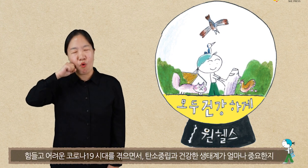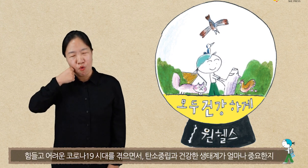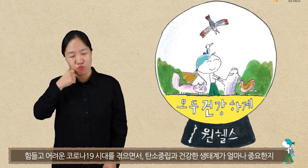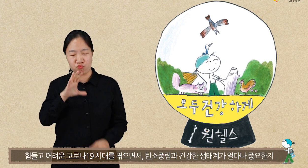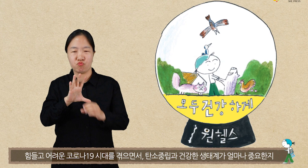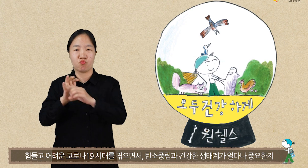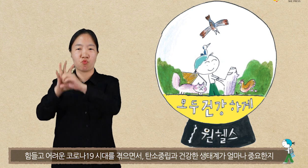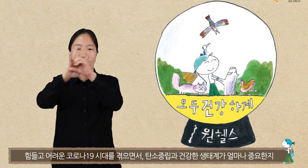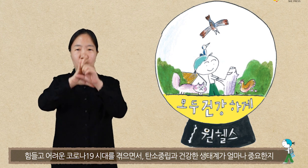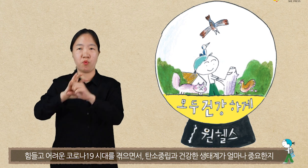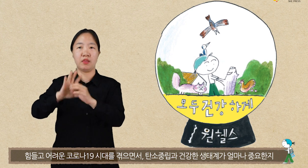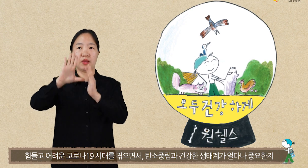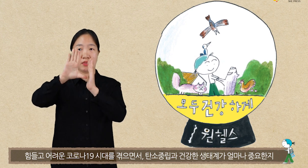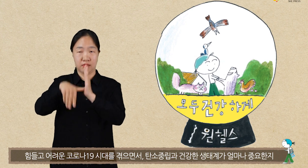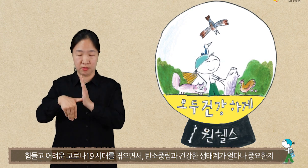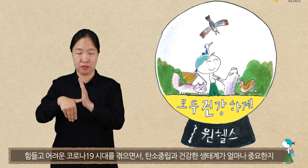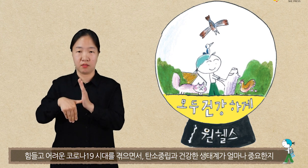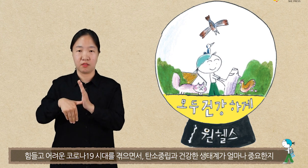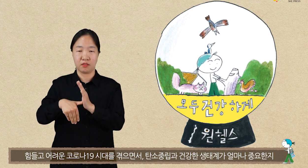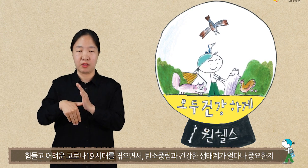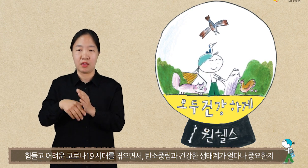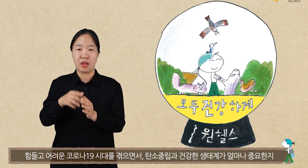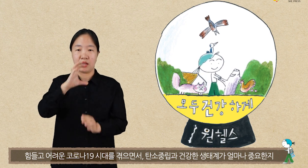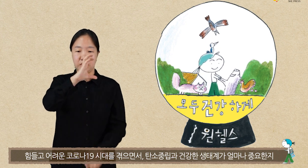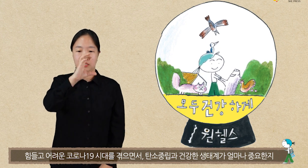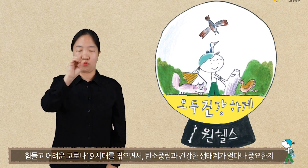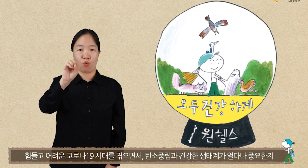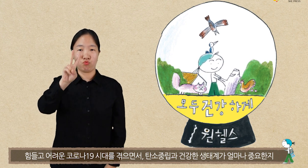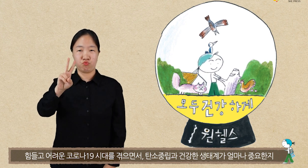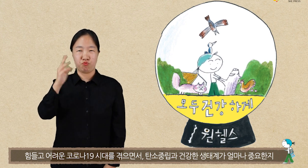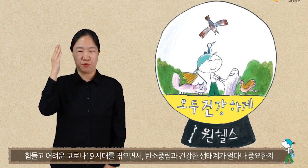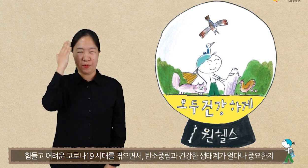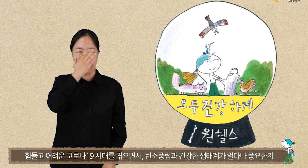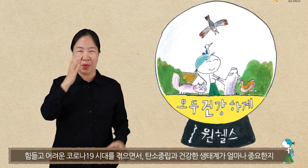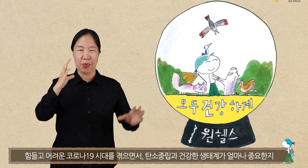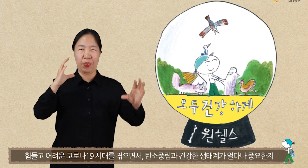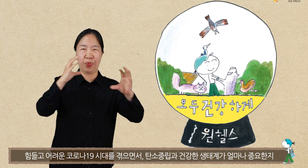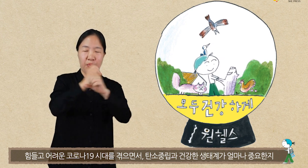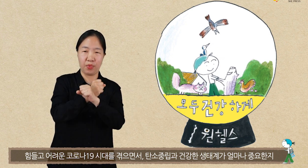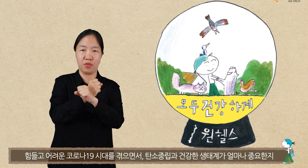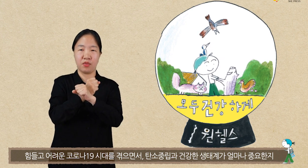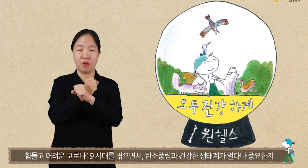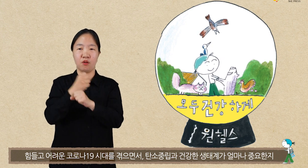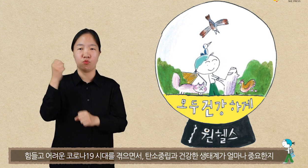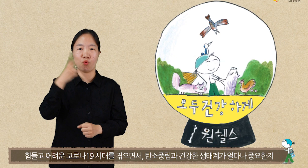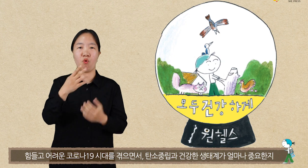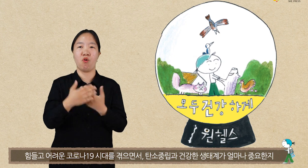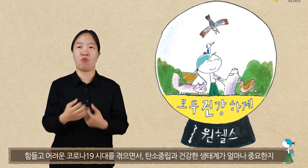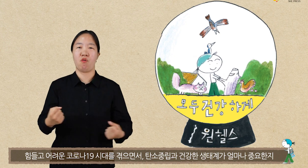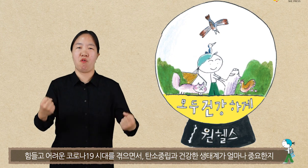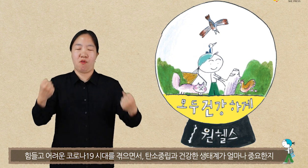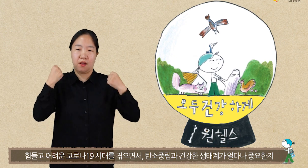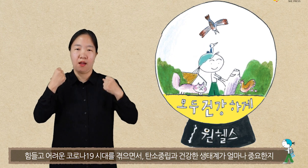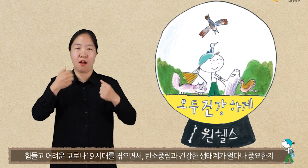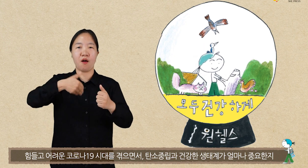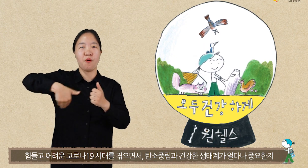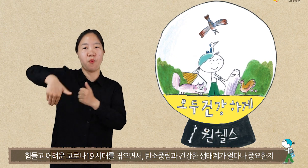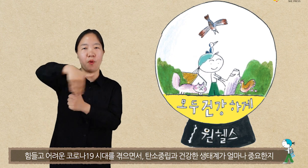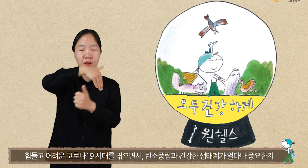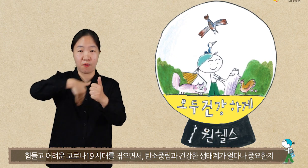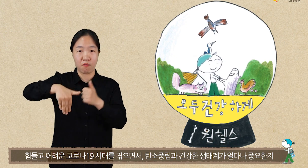힘들고 어려운 코로나19 시대를 겪으면서 탄소 중립과 건강한 생태계가 얼마나